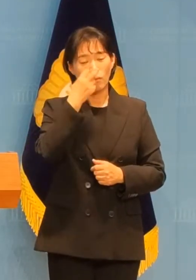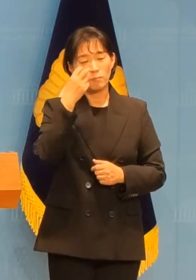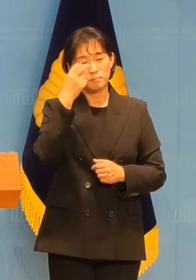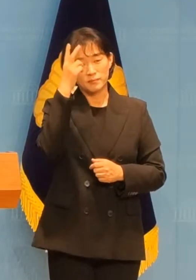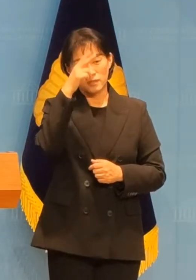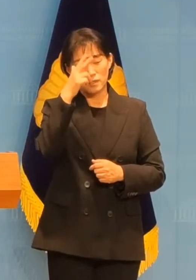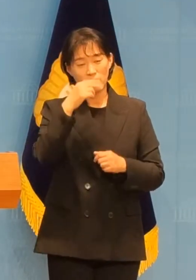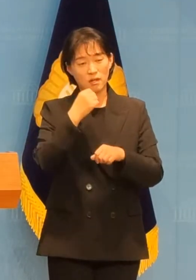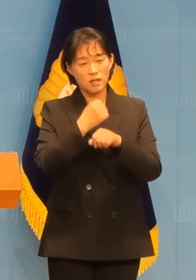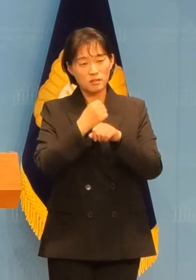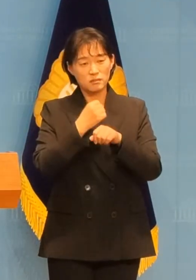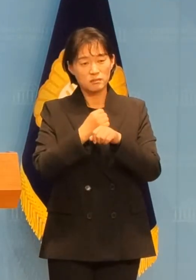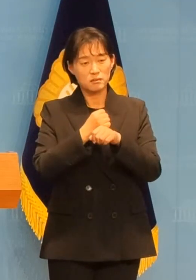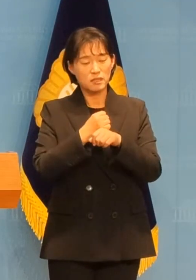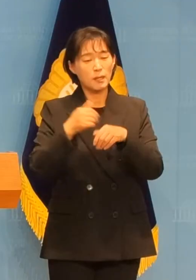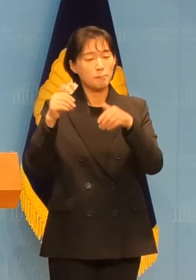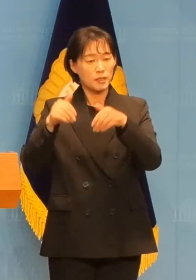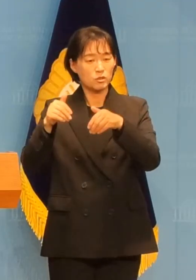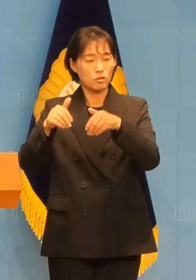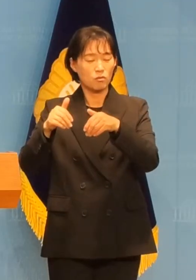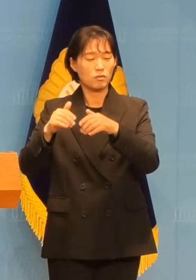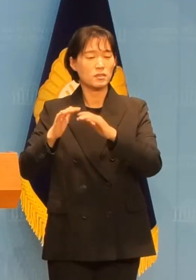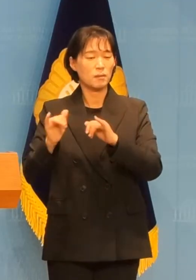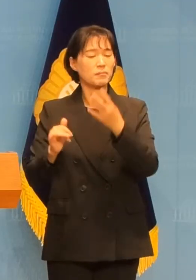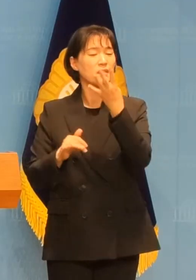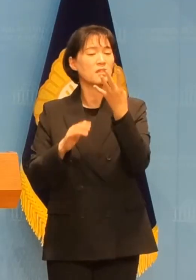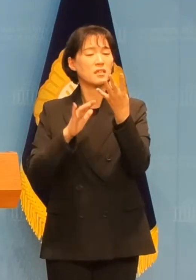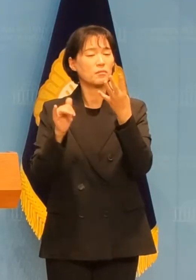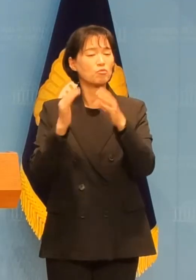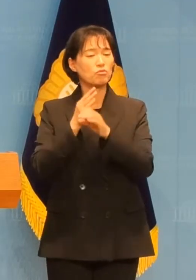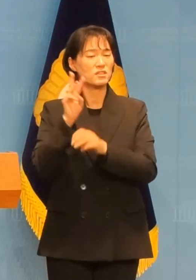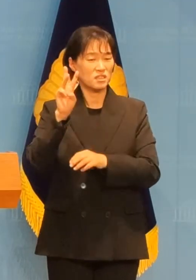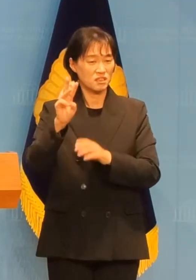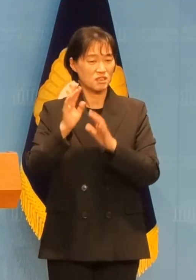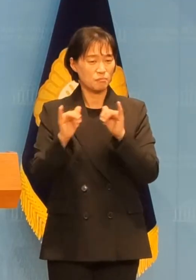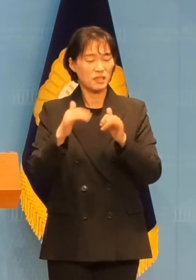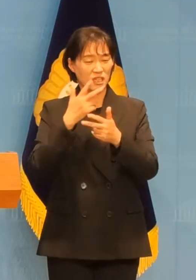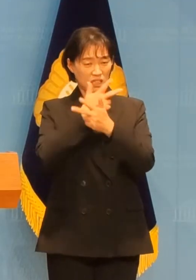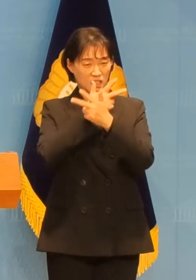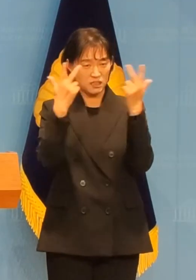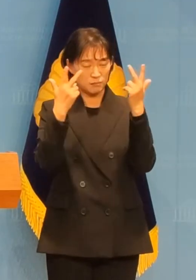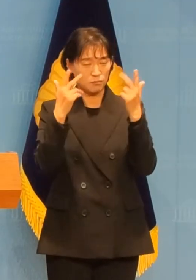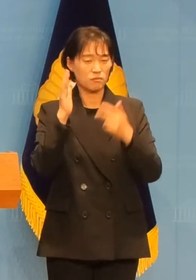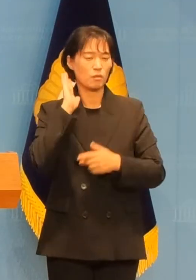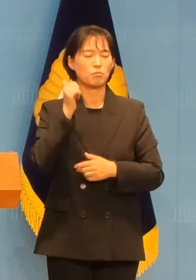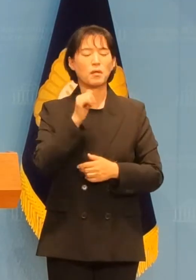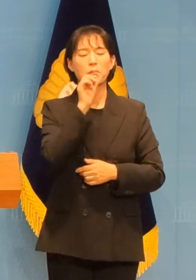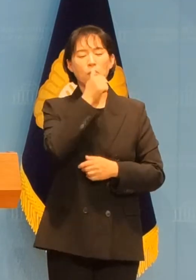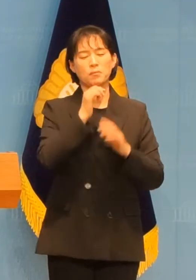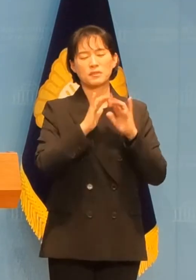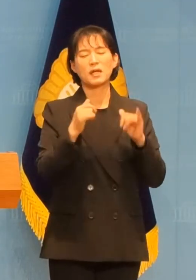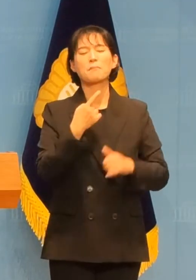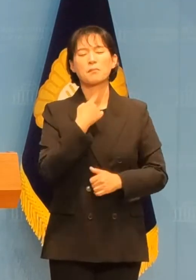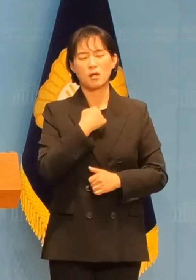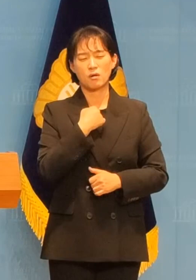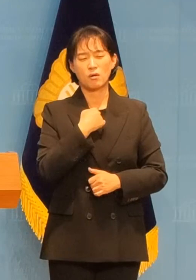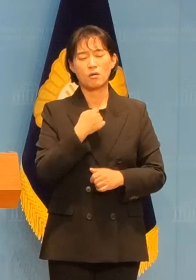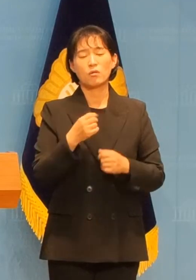대통령실 민정수석실 비서관 4명 중 3명이 이재명 대통령의 변호인 출신이고 법무부